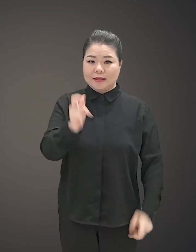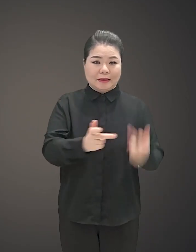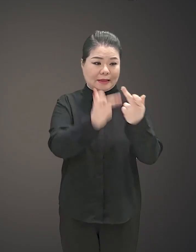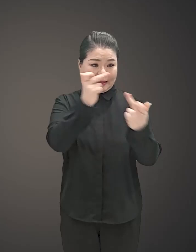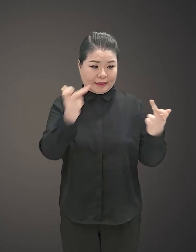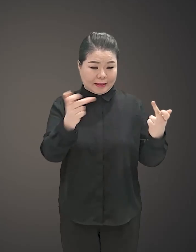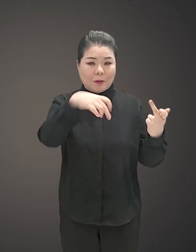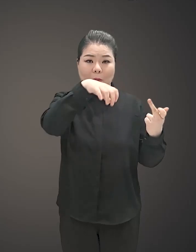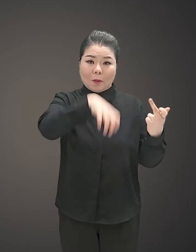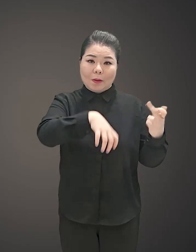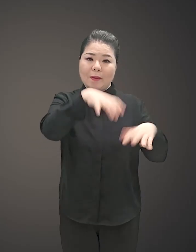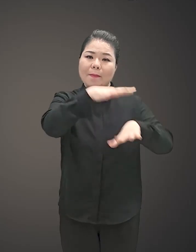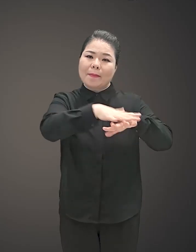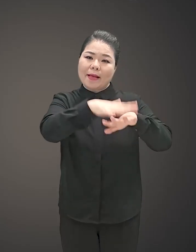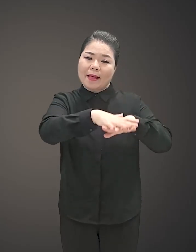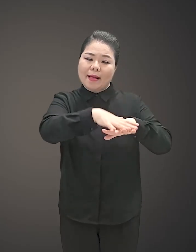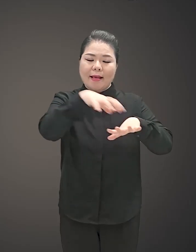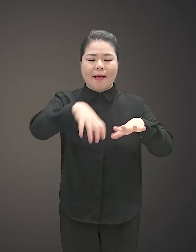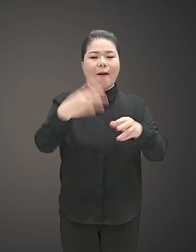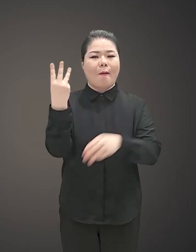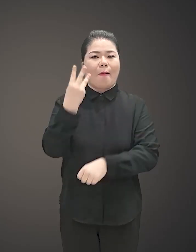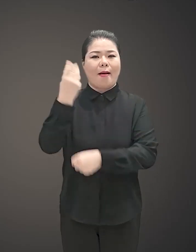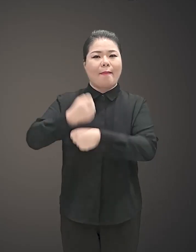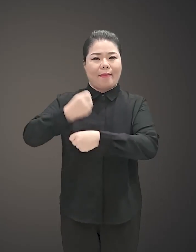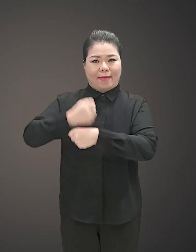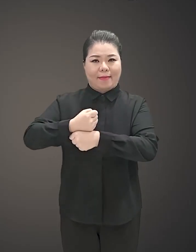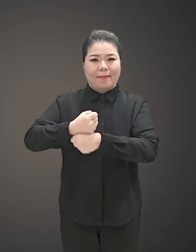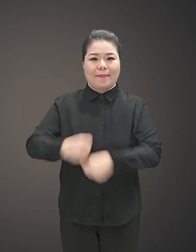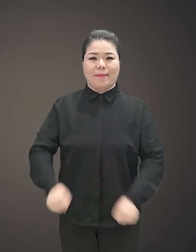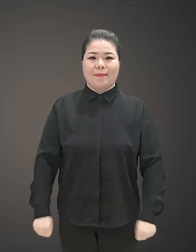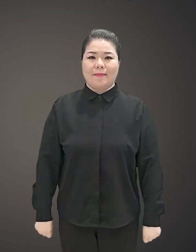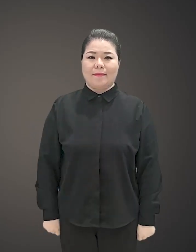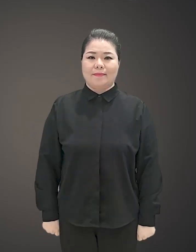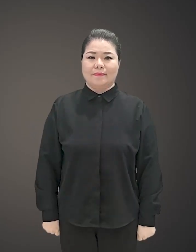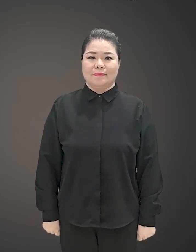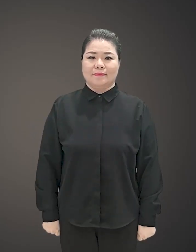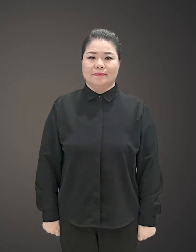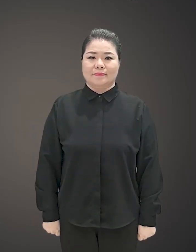이탈리아의 산자락에 자리한 농장에서 와인을 만들고